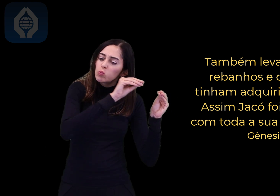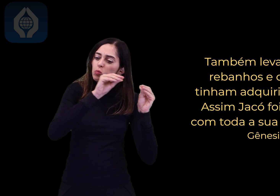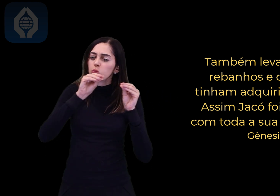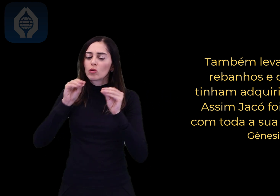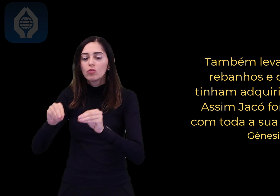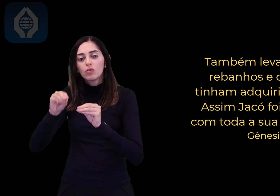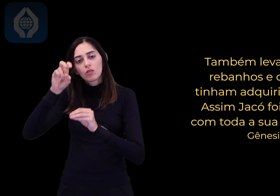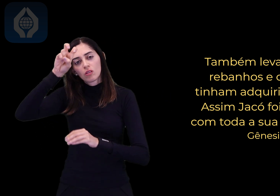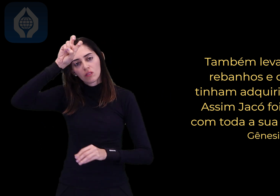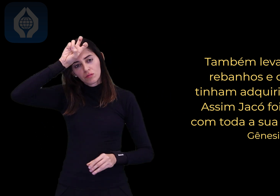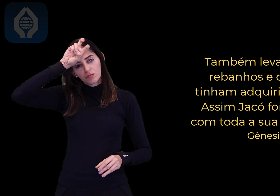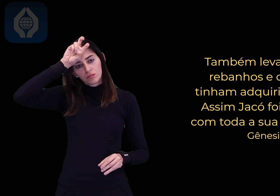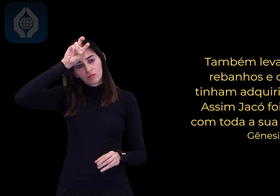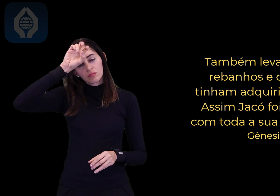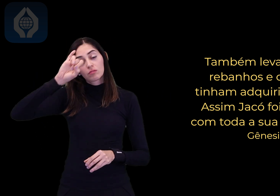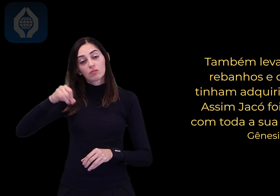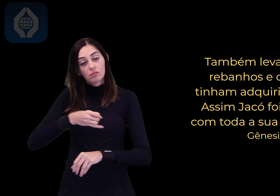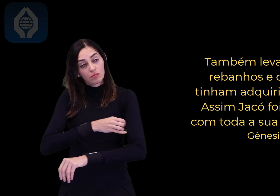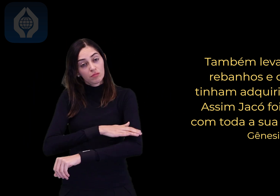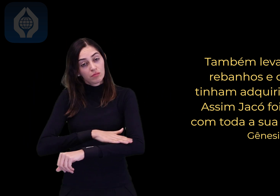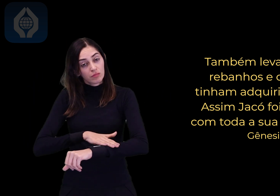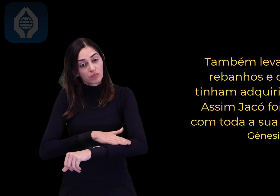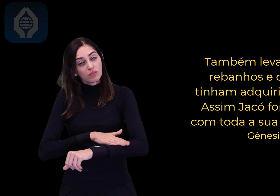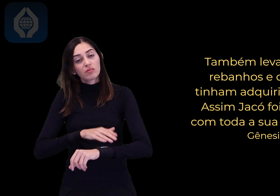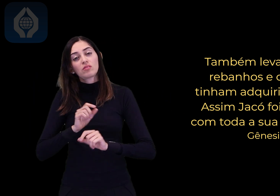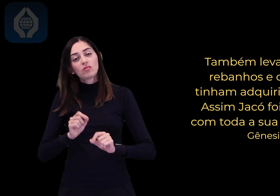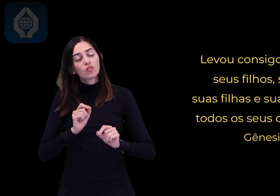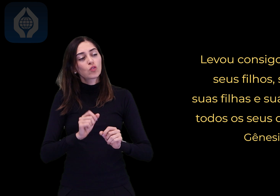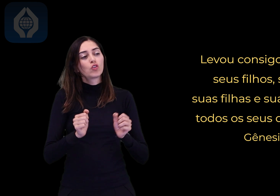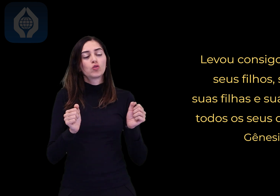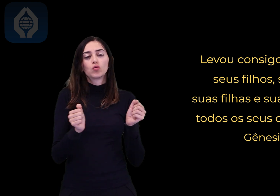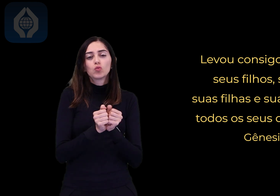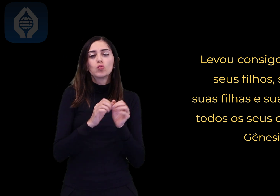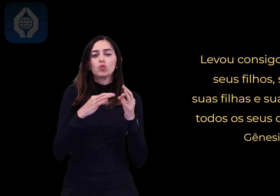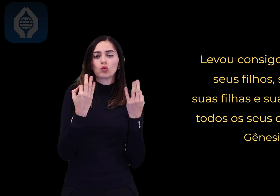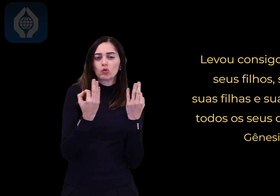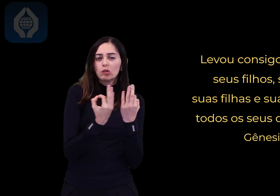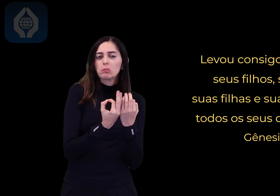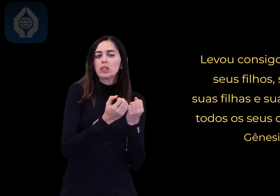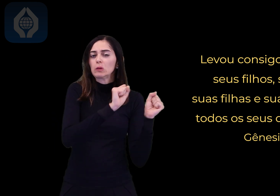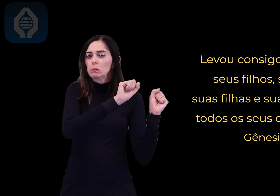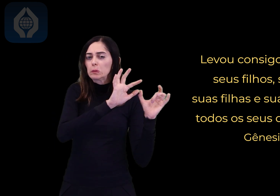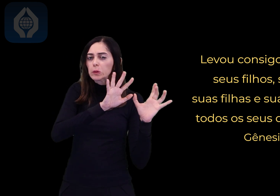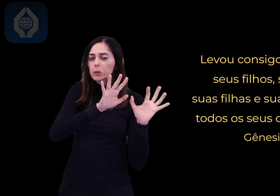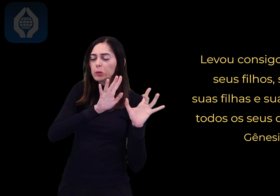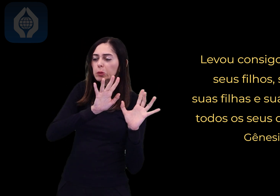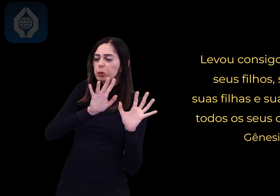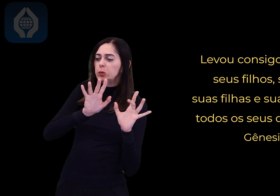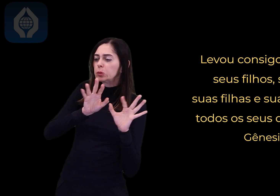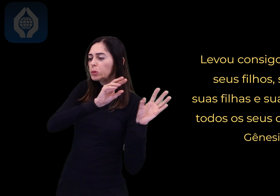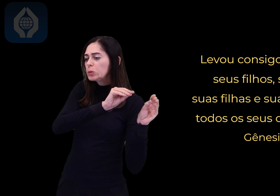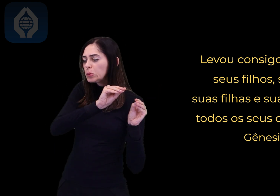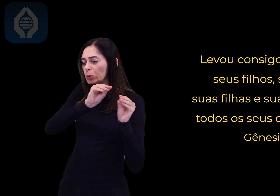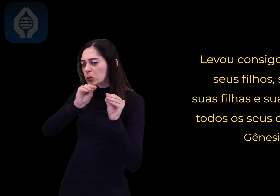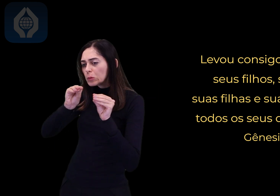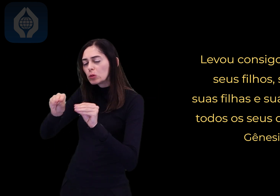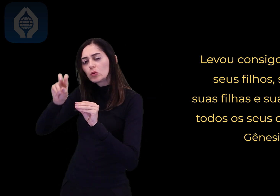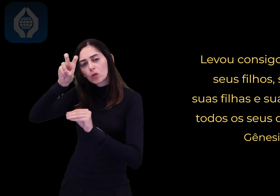Assim Jacó foi para o Egito com toda a sua descendência. Levou consigo para o Egito seus filhos, seus netos, suas filhas,